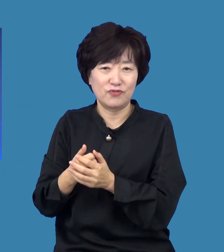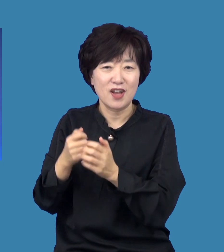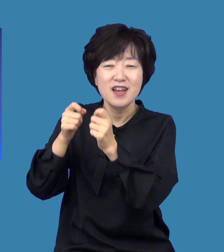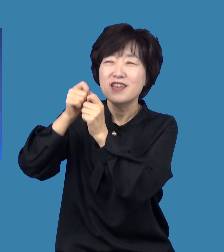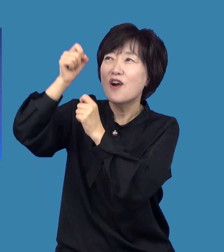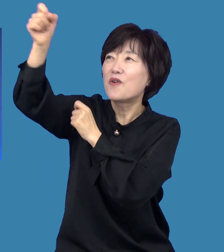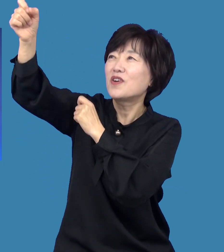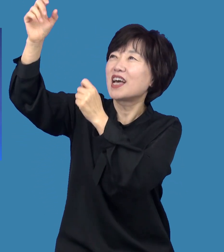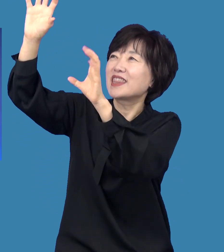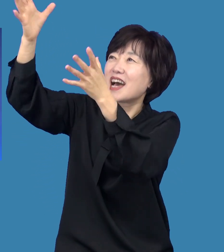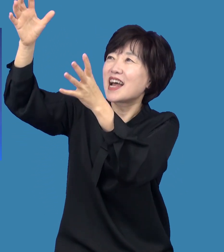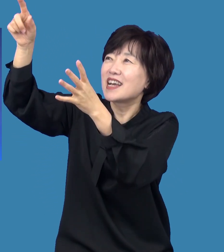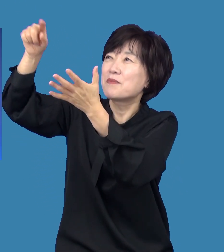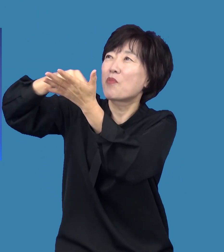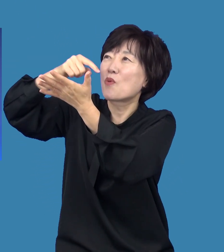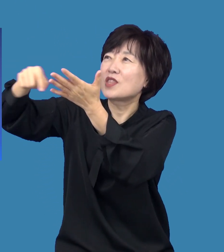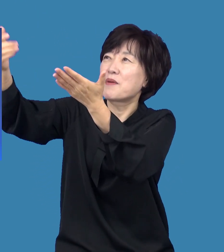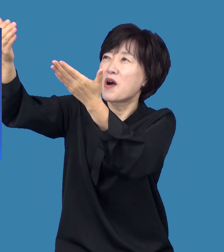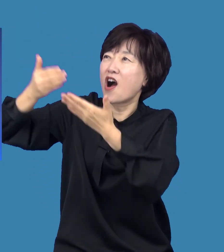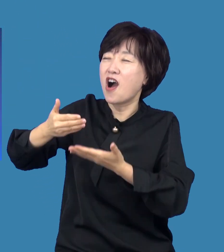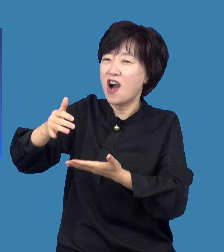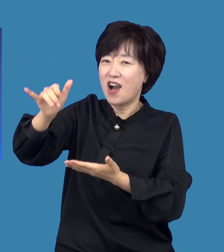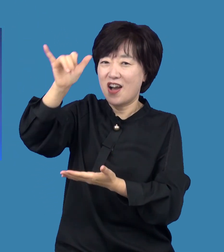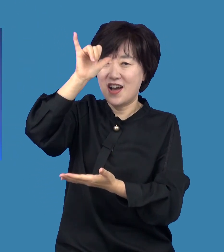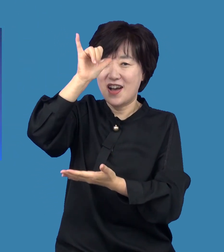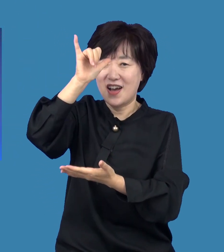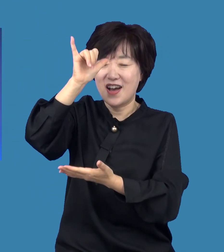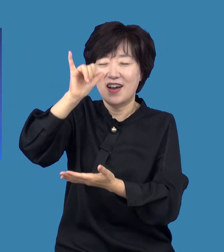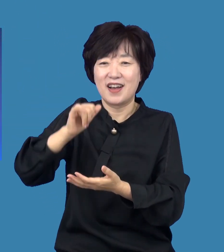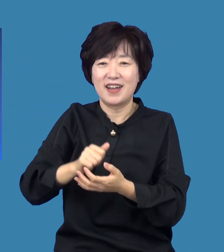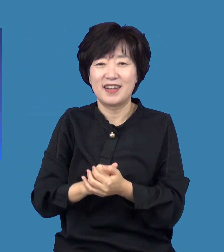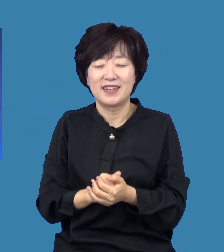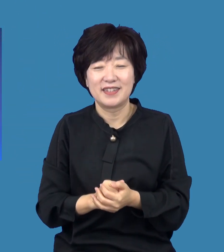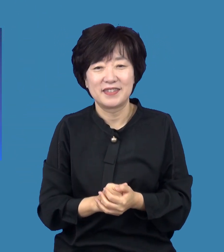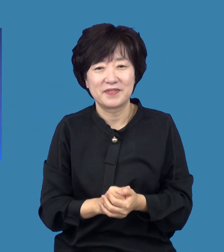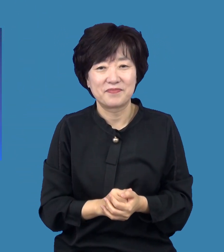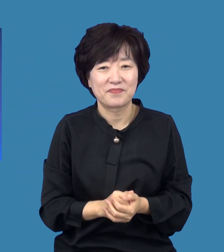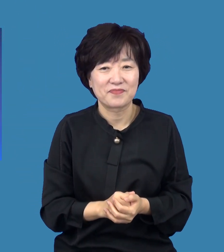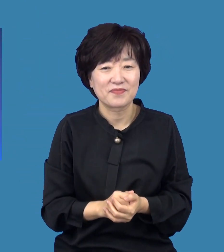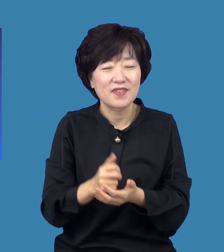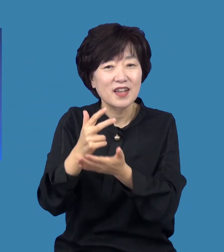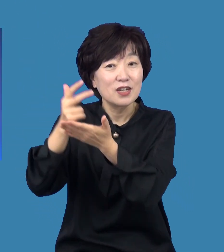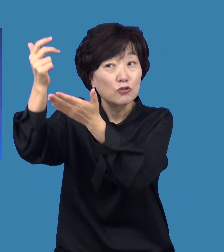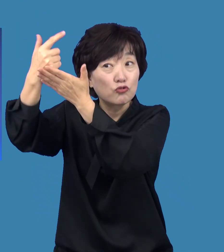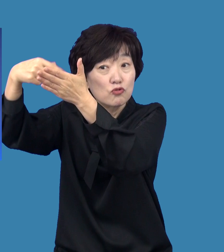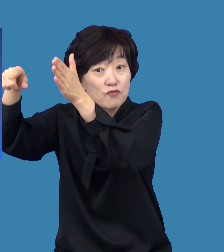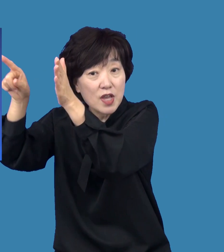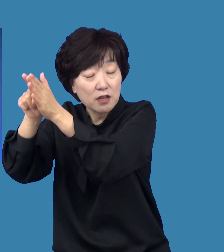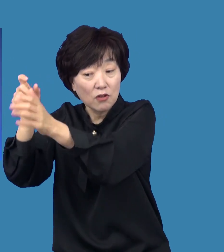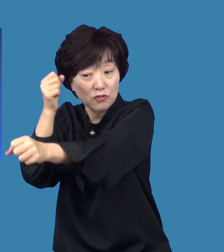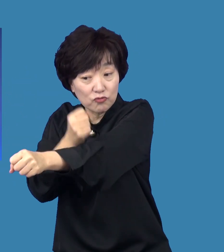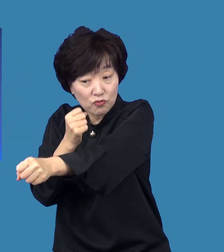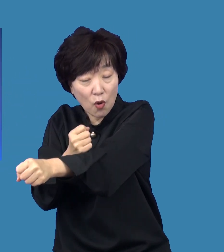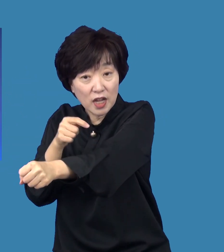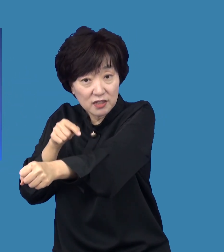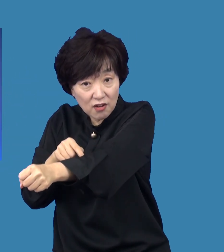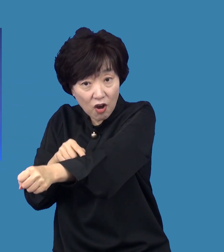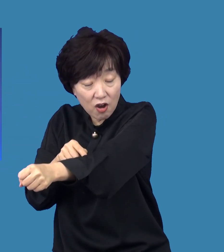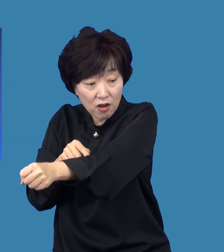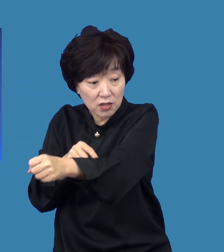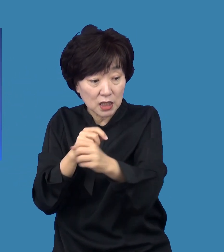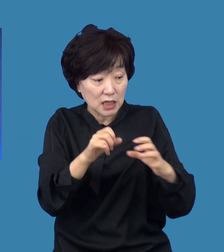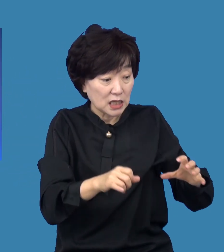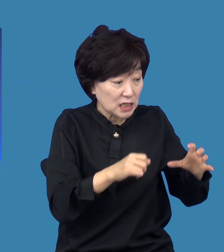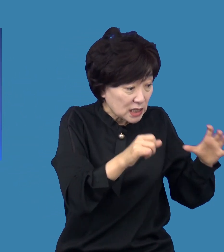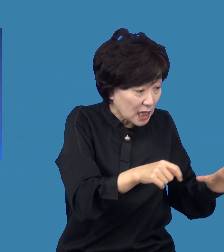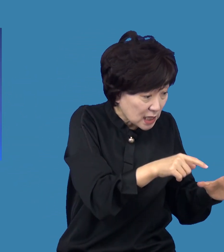주어지는 보답이 있습니다. 다시 말해서 주를 위해서 수고하는 것은요, 보이는 이 세상에서 어떤